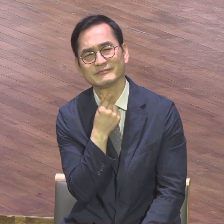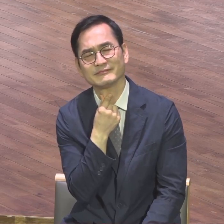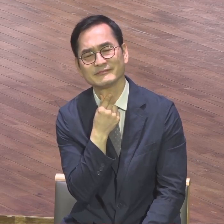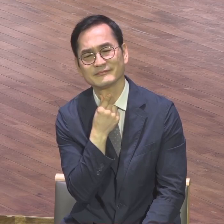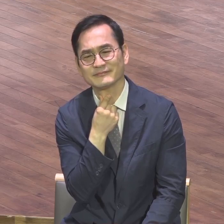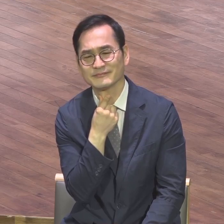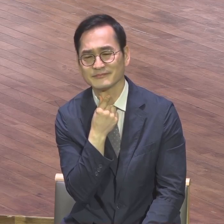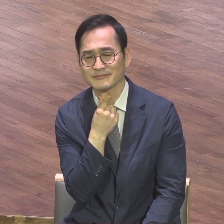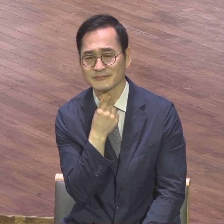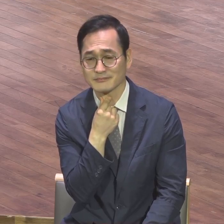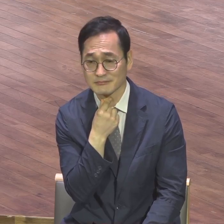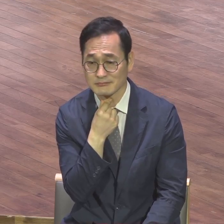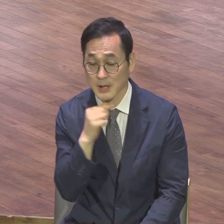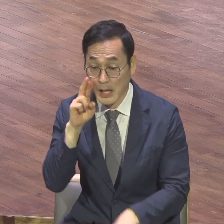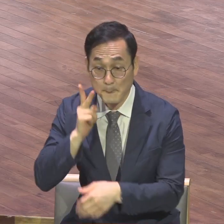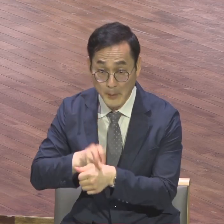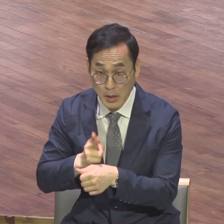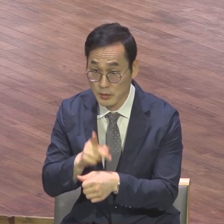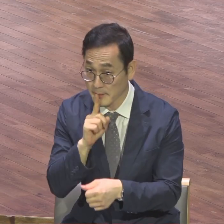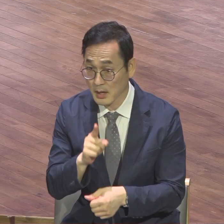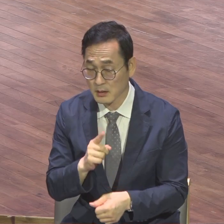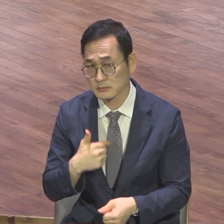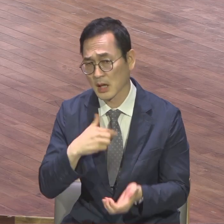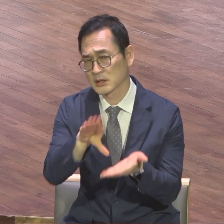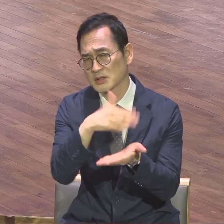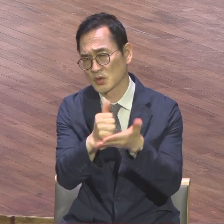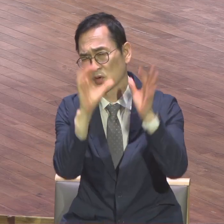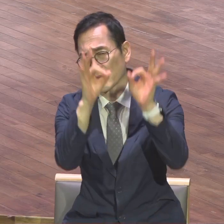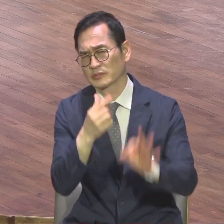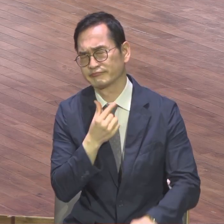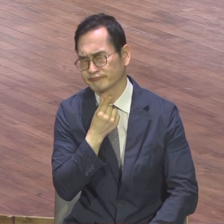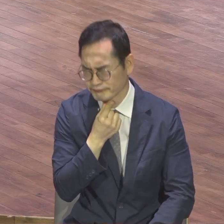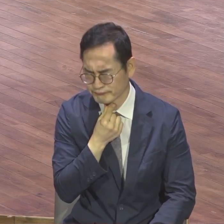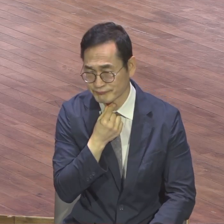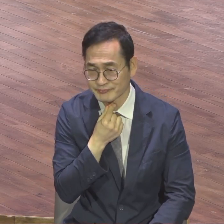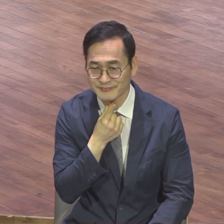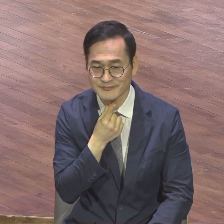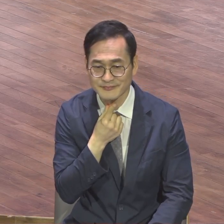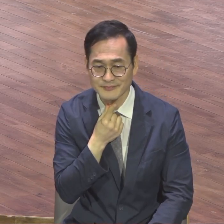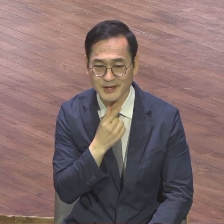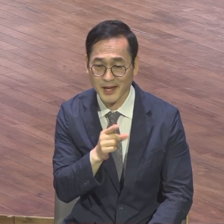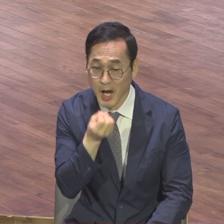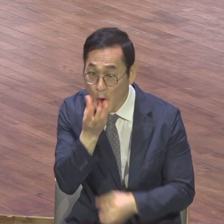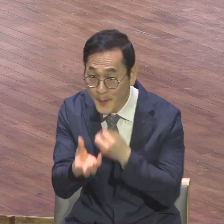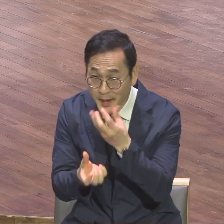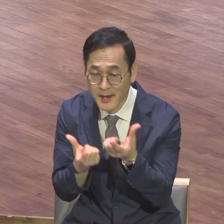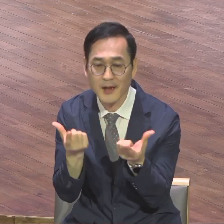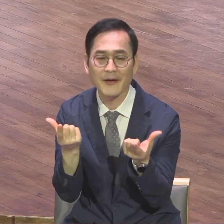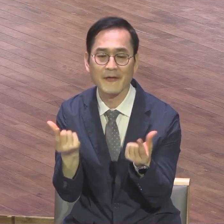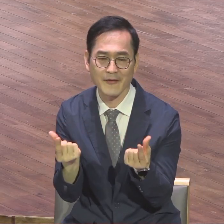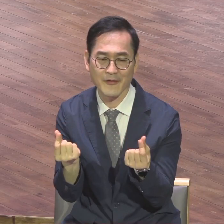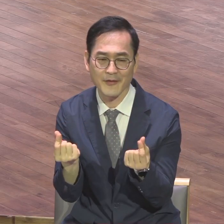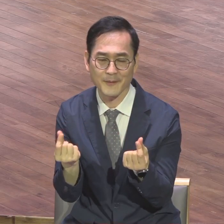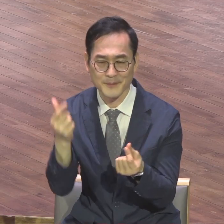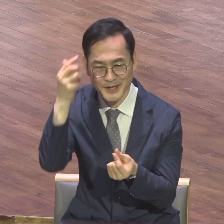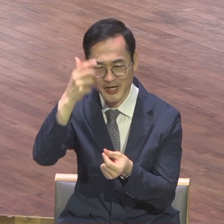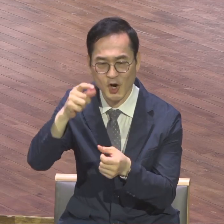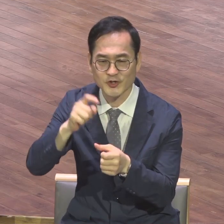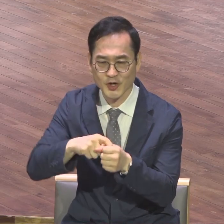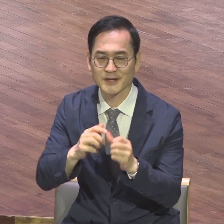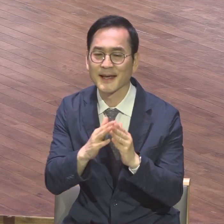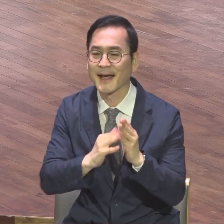보고 싶은 마음. 바울이 그걸 가했잖아요. 그리스도를 보고 싶은 마음. 이런 것처럼 영적